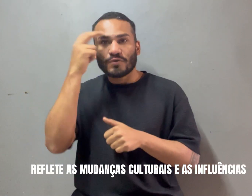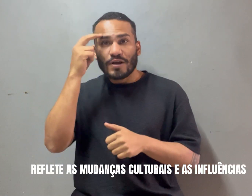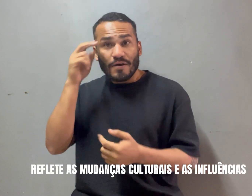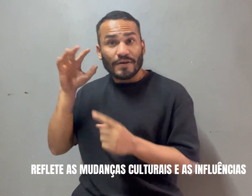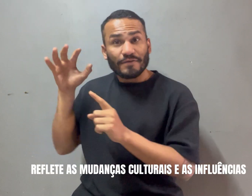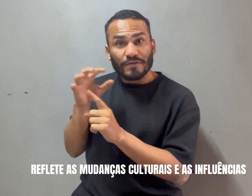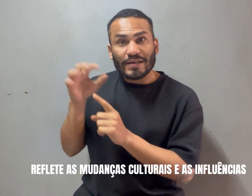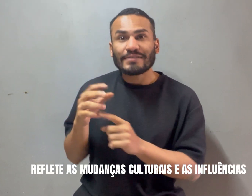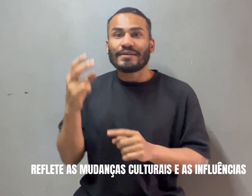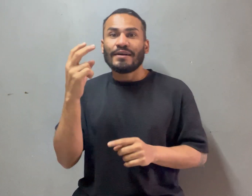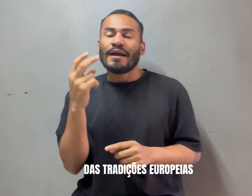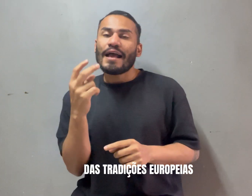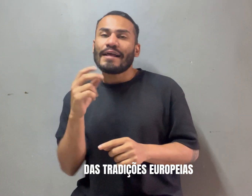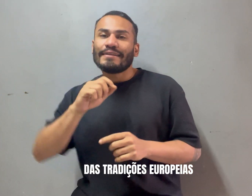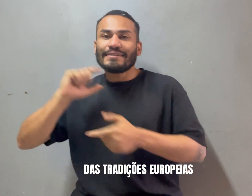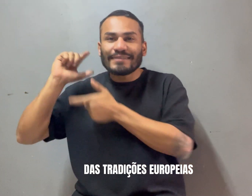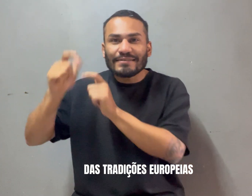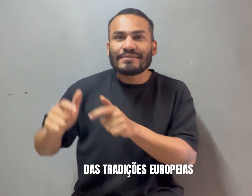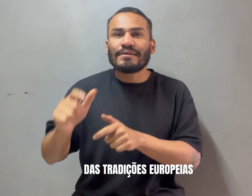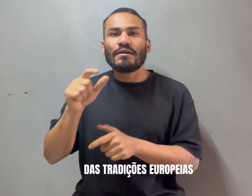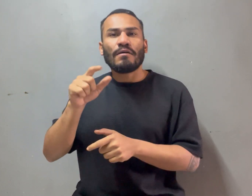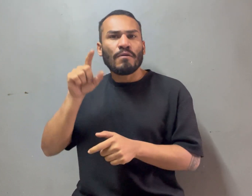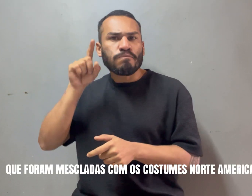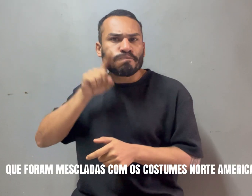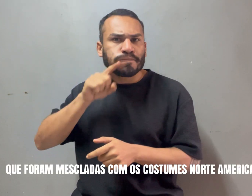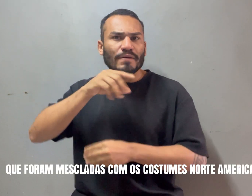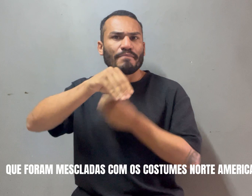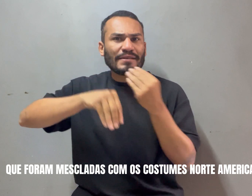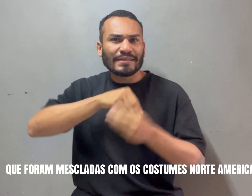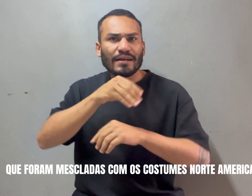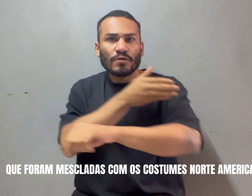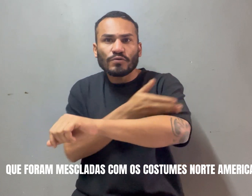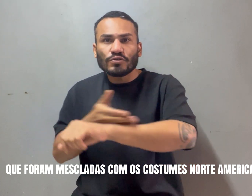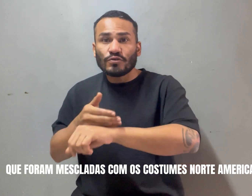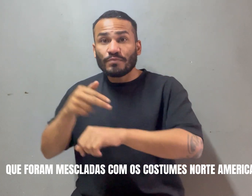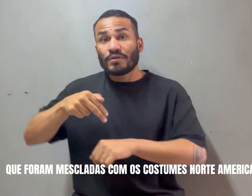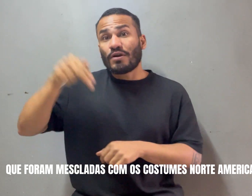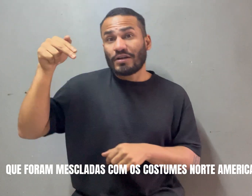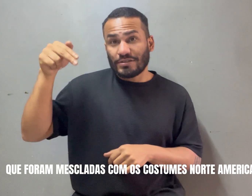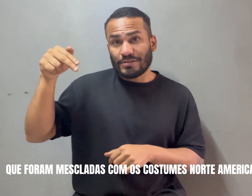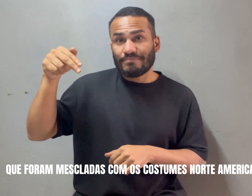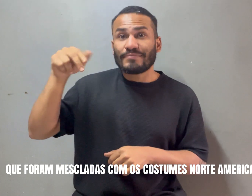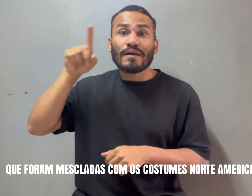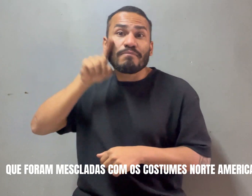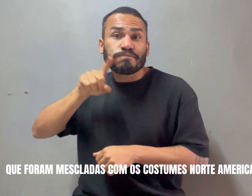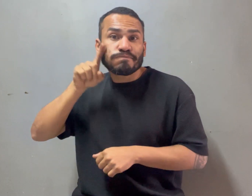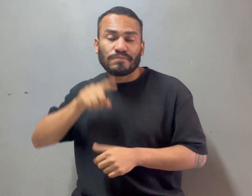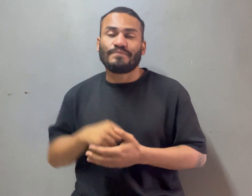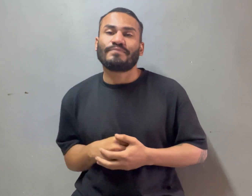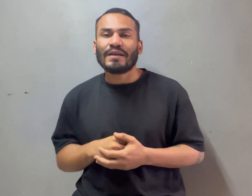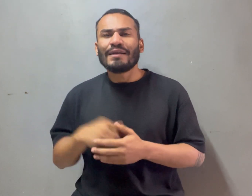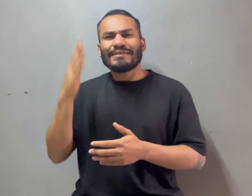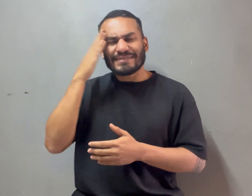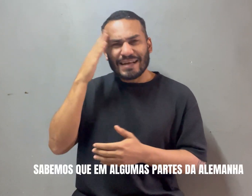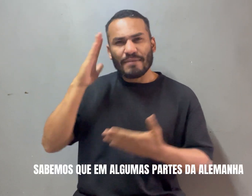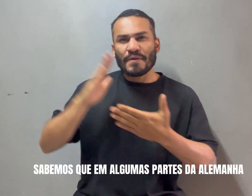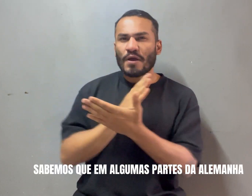e as influências das tradições europeias que foram mescladas com os costumes norte-americanos. Sabemos que,